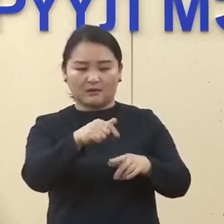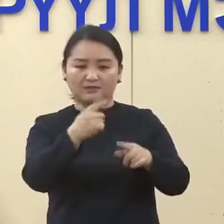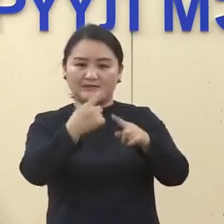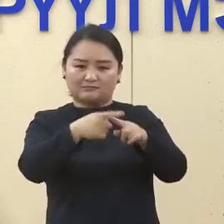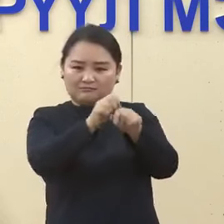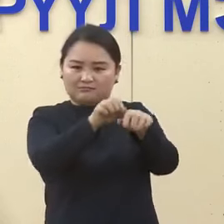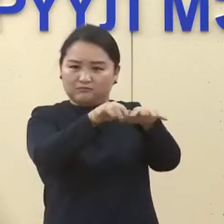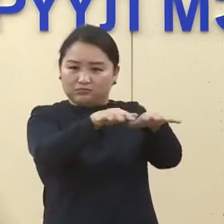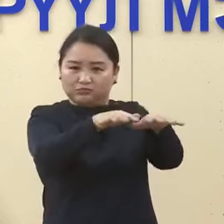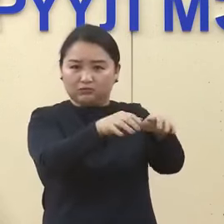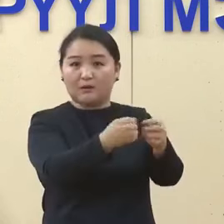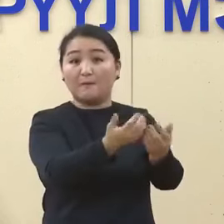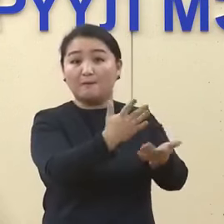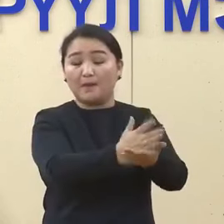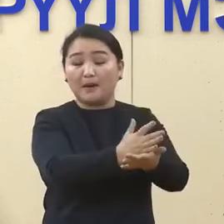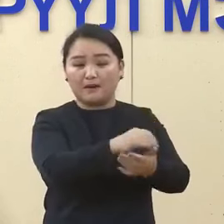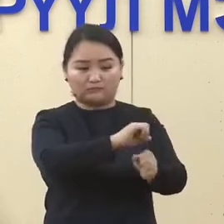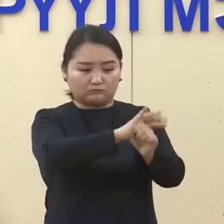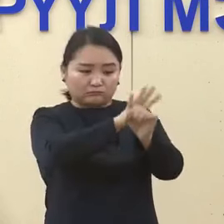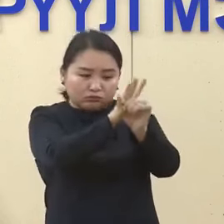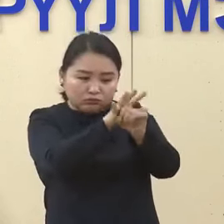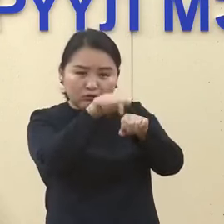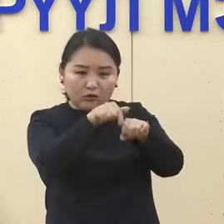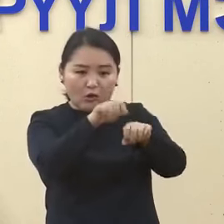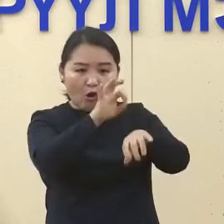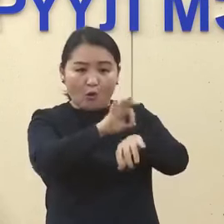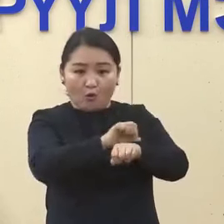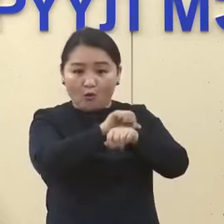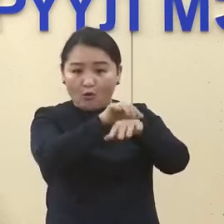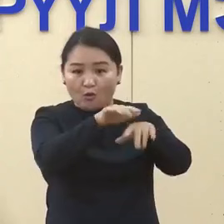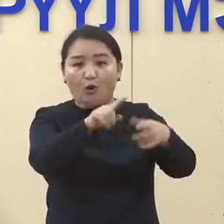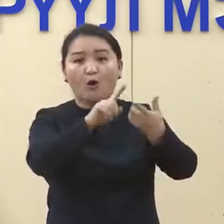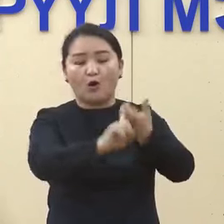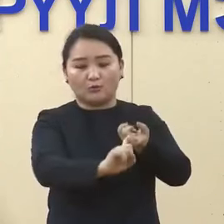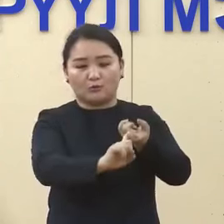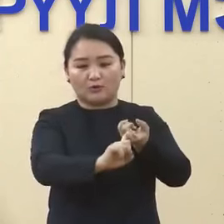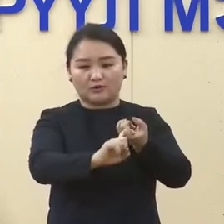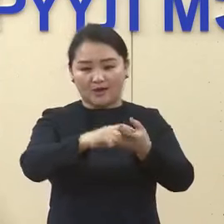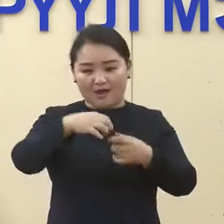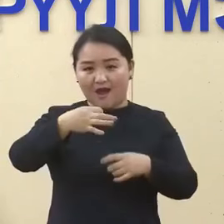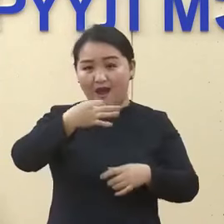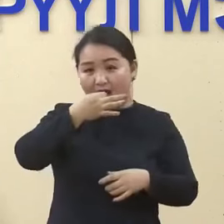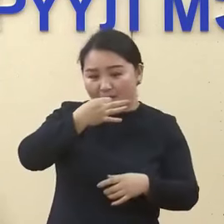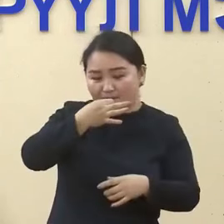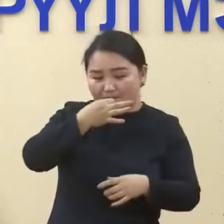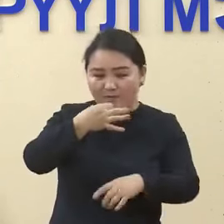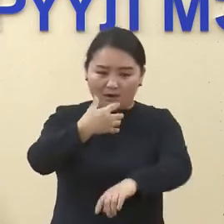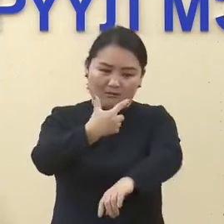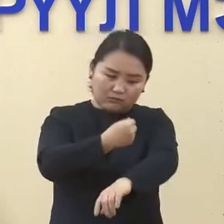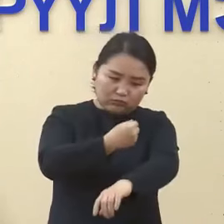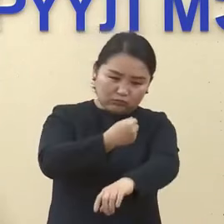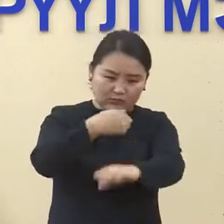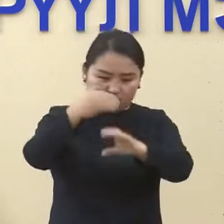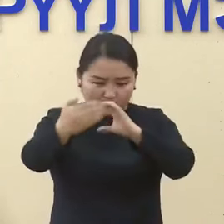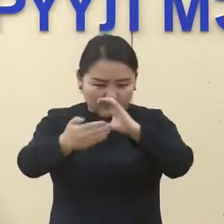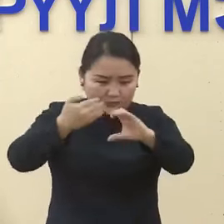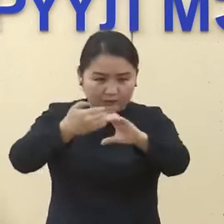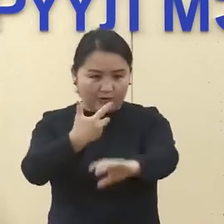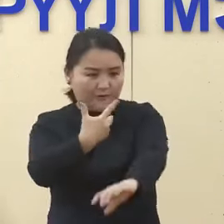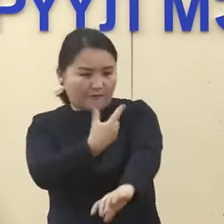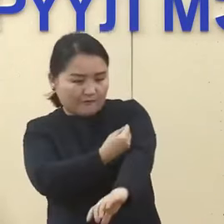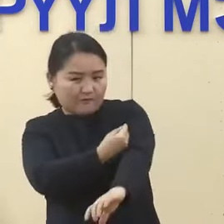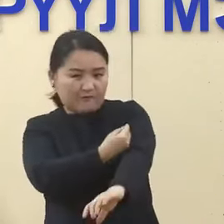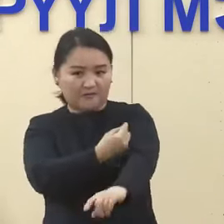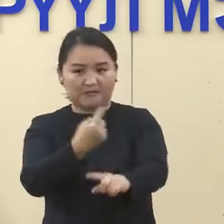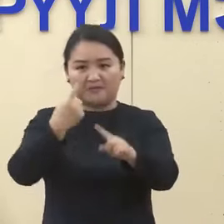Коронавирус халдварын өвчлөлтэй холбоотойгоор им эмнэлгийн хэрэгсэл, уруулж оншлуур, вакцины хэрэгцээг нэмэгдүүлж,